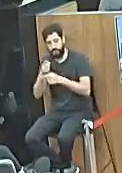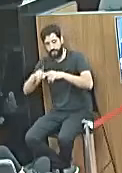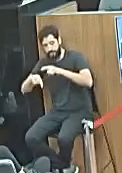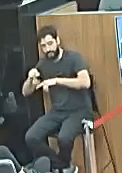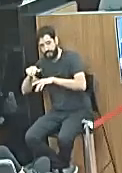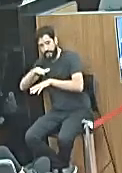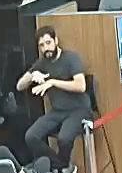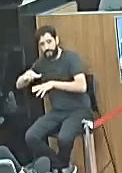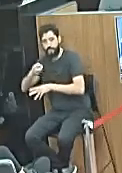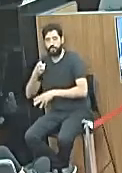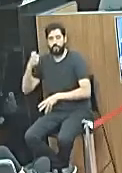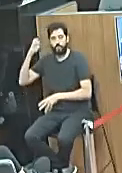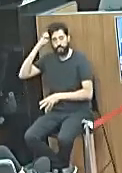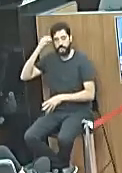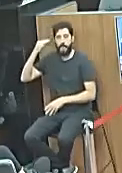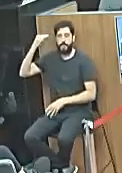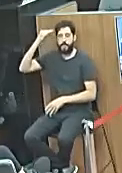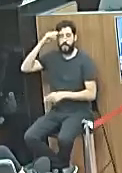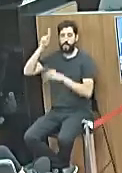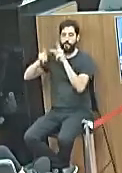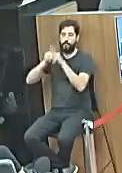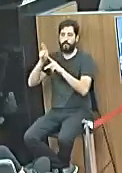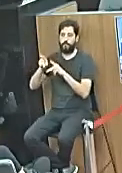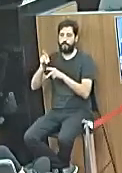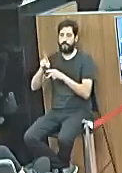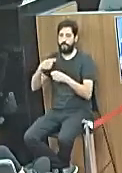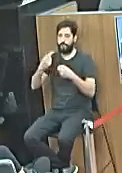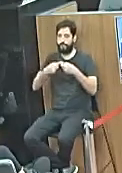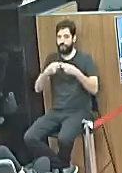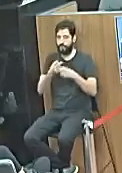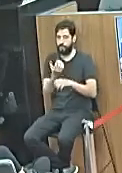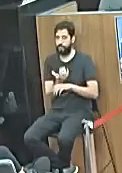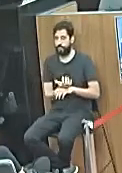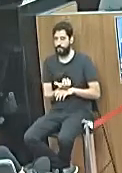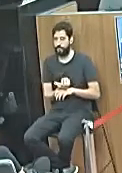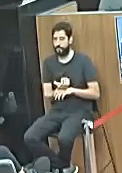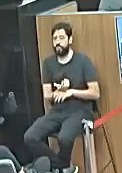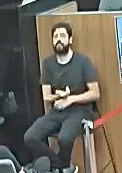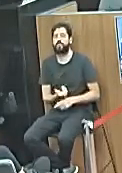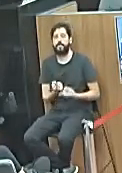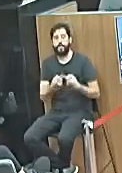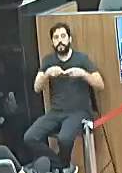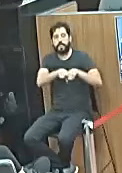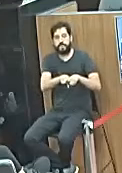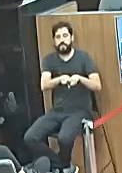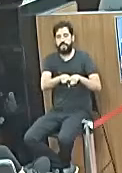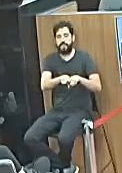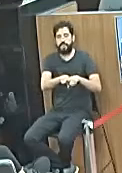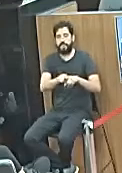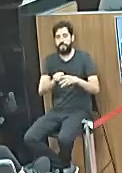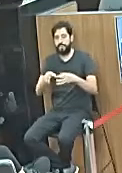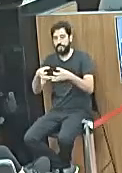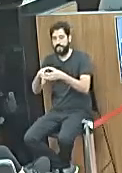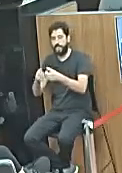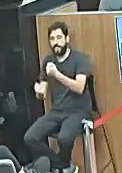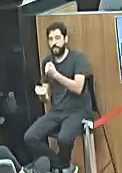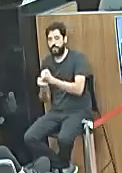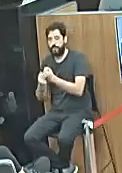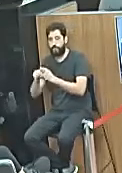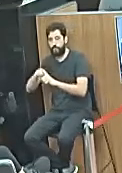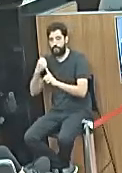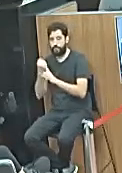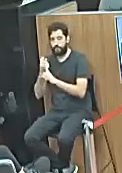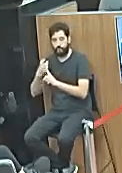cultura e memória popular do município de diamantina em parceria com o centro de apoio sócio cultural e